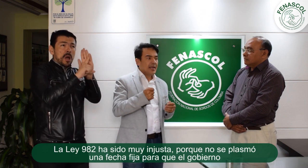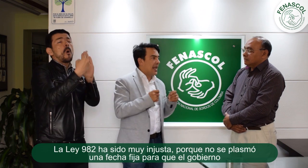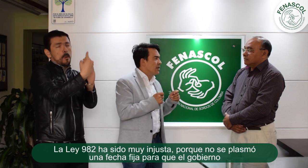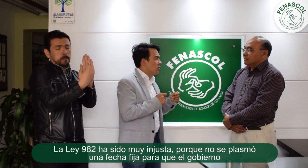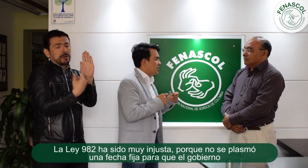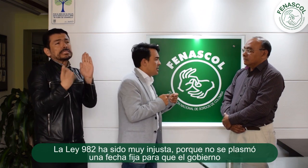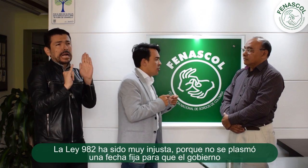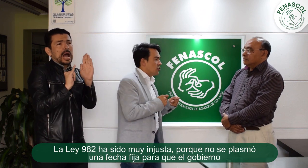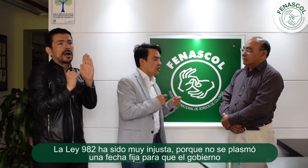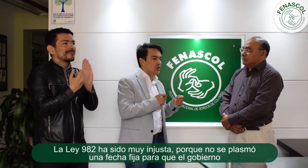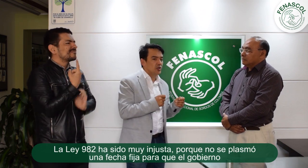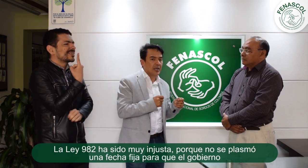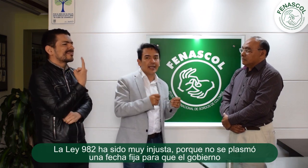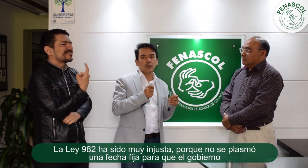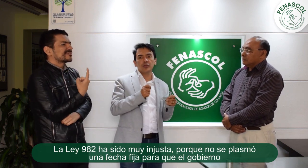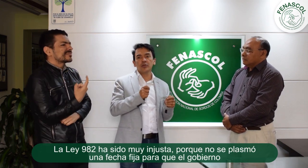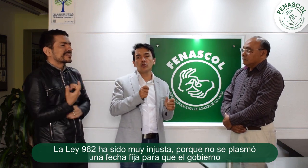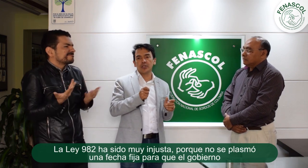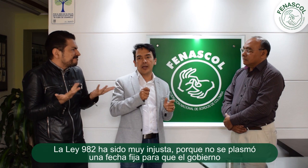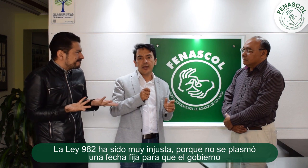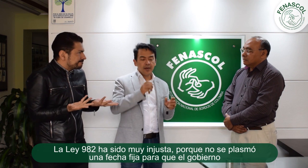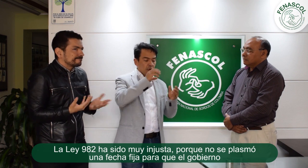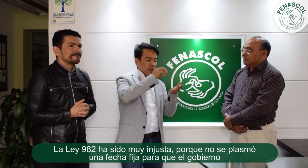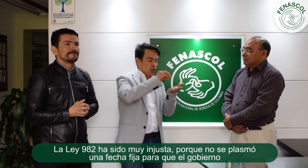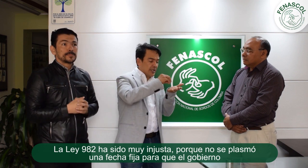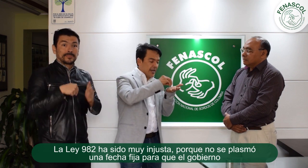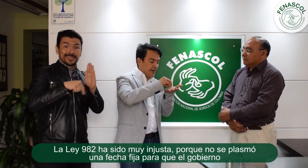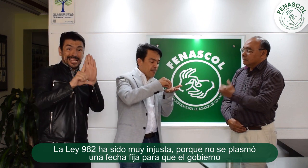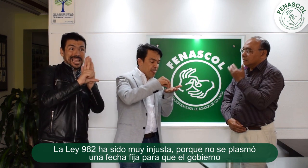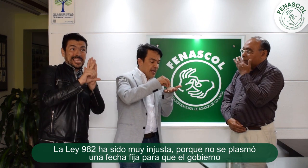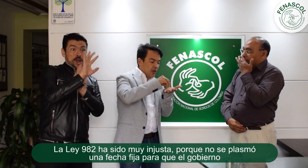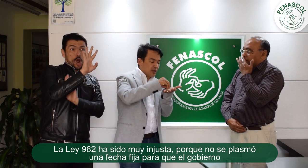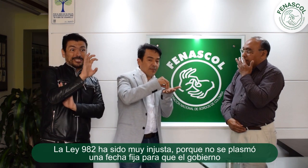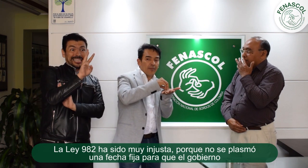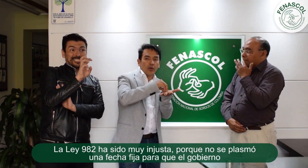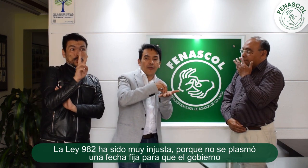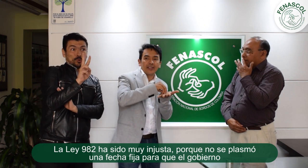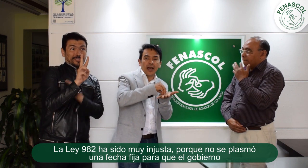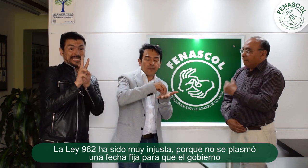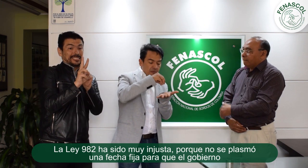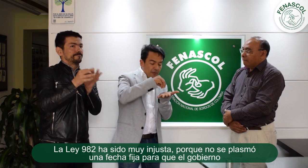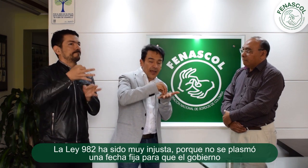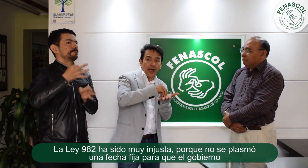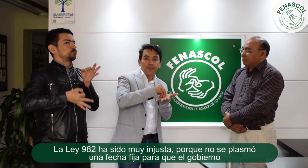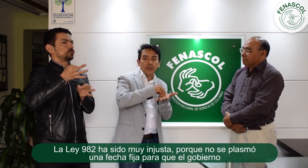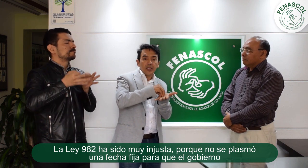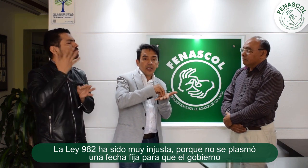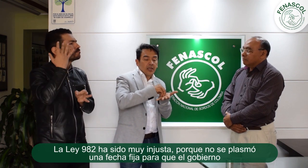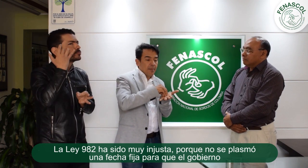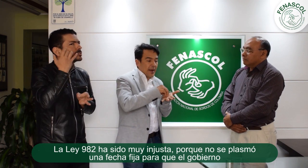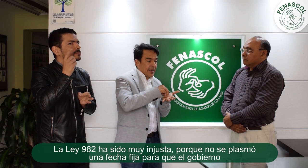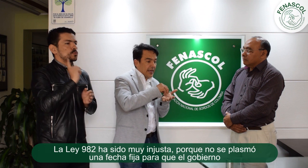La ley 1982 ha sido muy injusta porque no se plantó una fecha fija